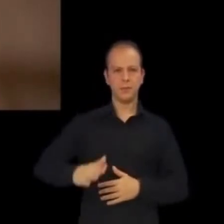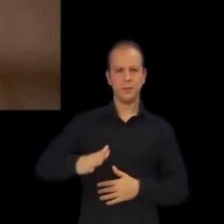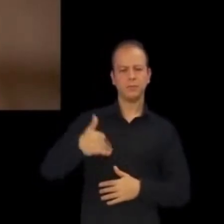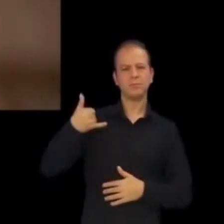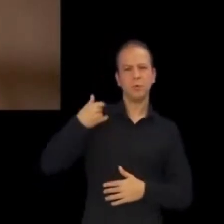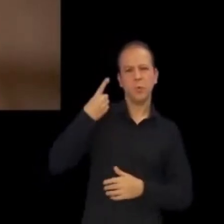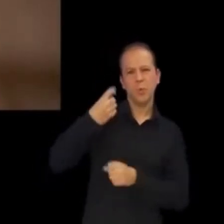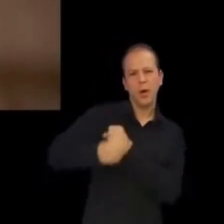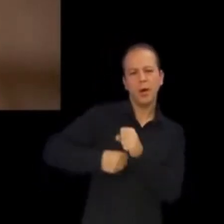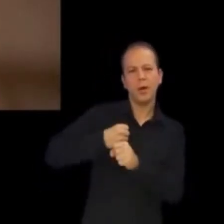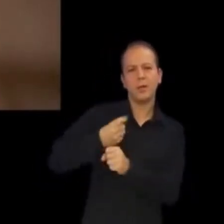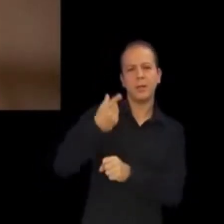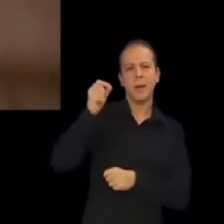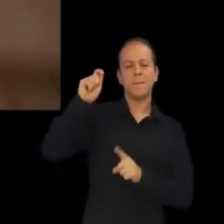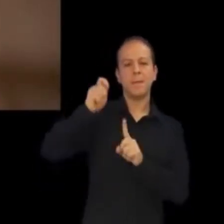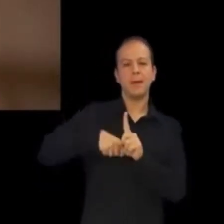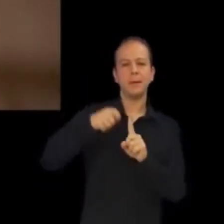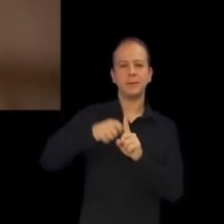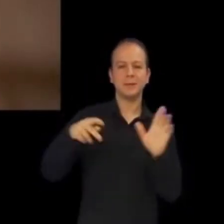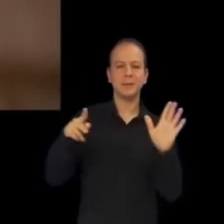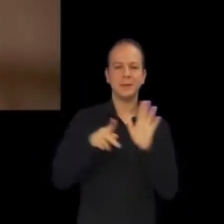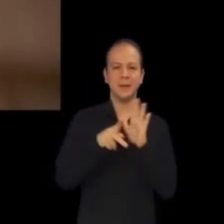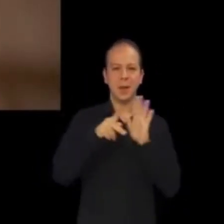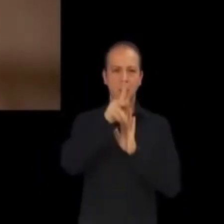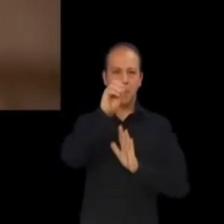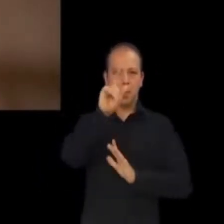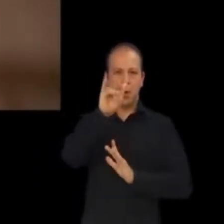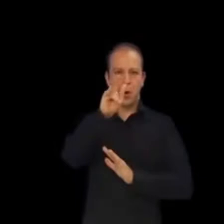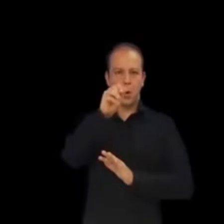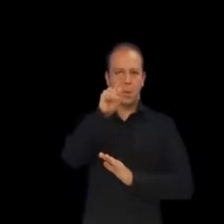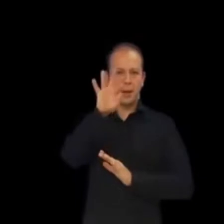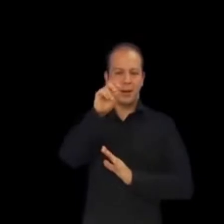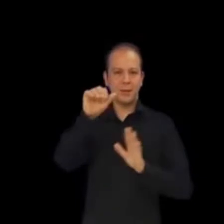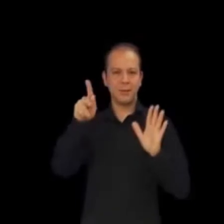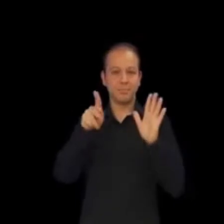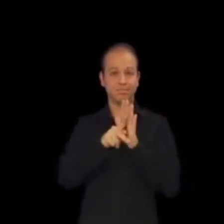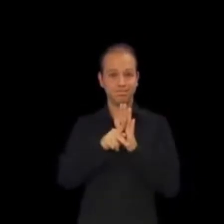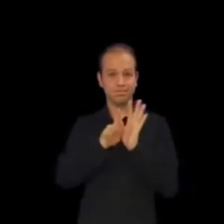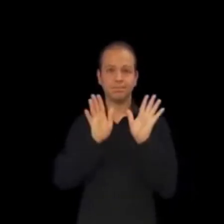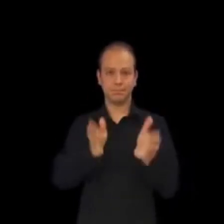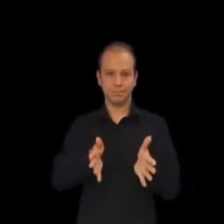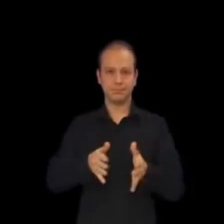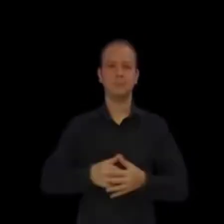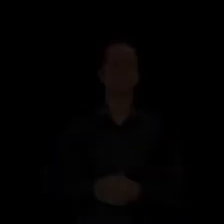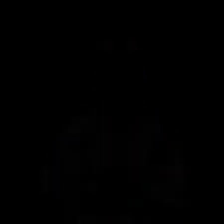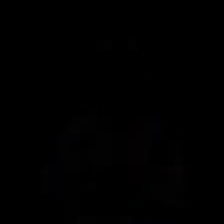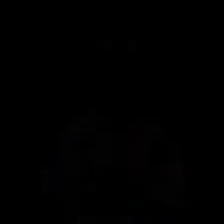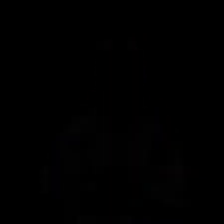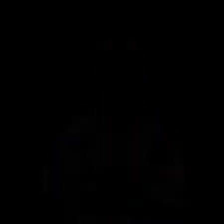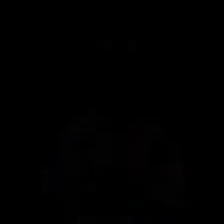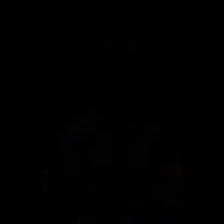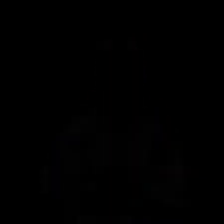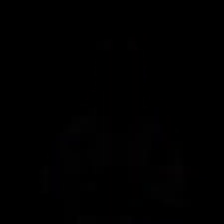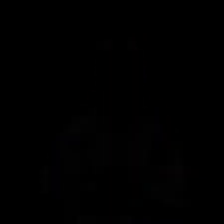tomei uma vacina com 1 ano e 10 meses e aí deu sequela da poliomielite. Patrocínio Sanofi.